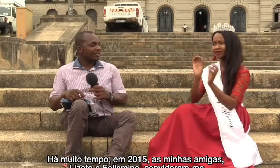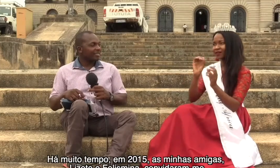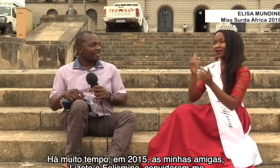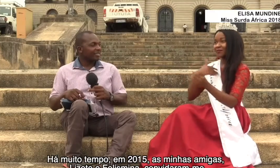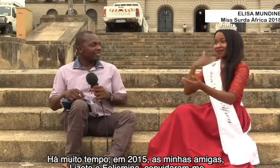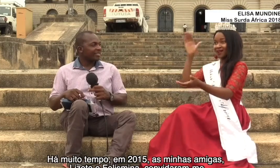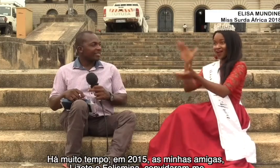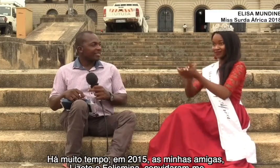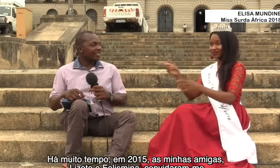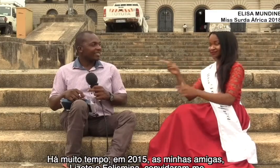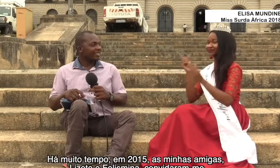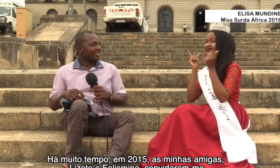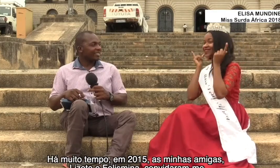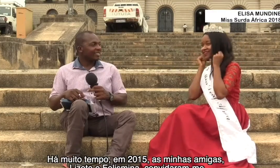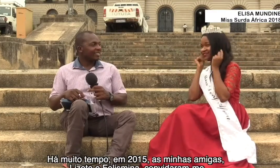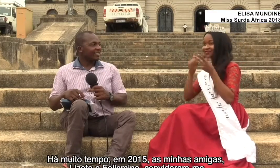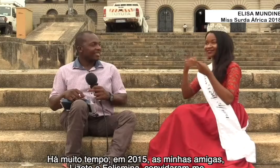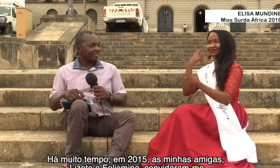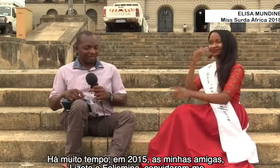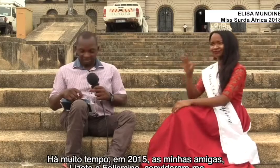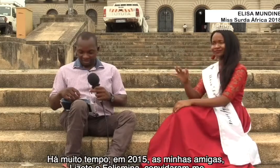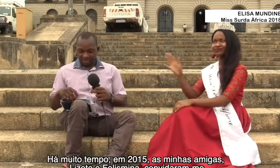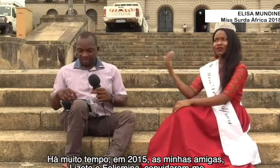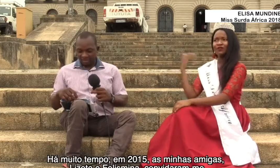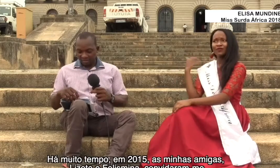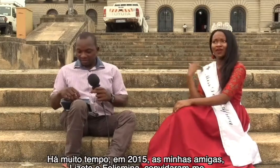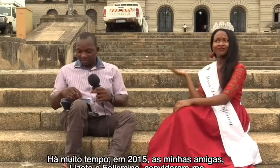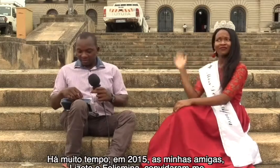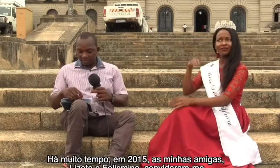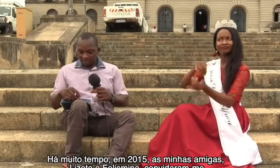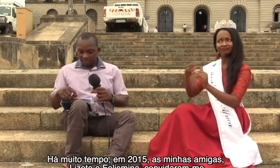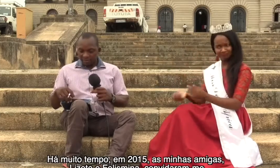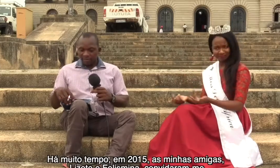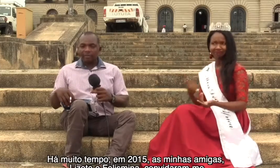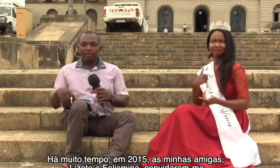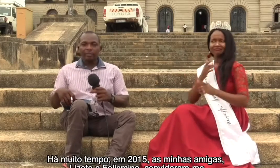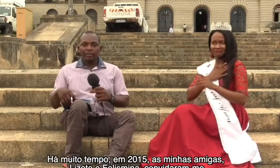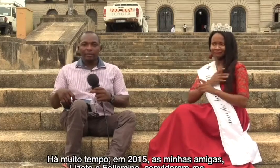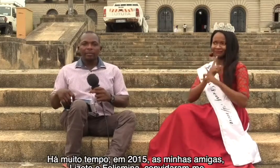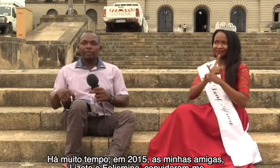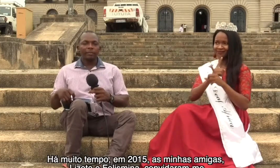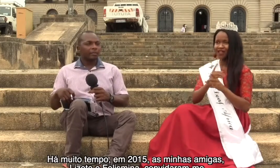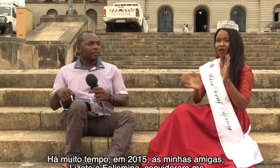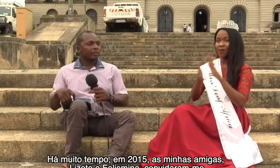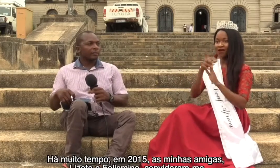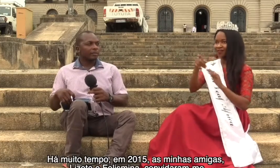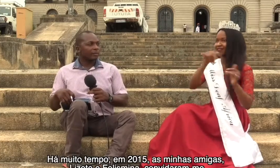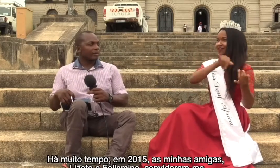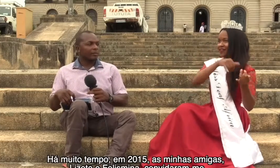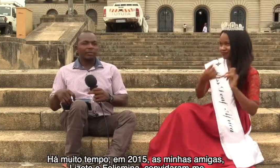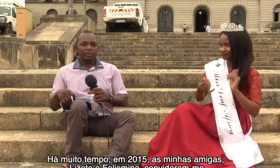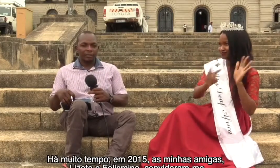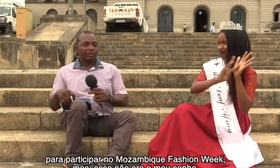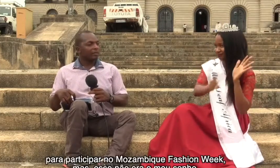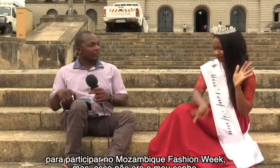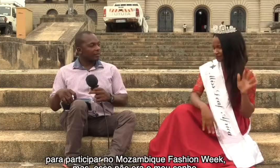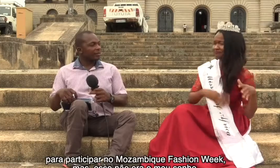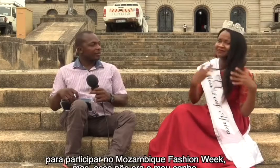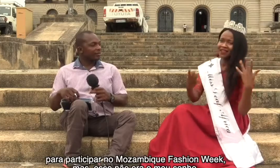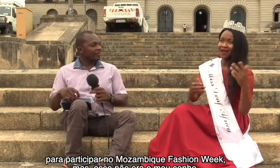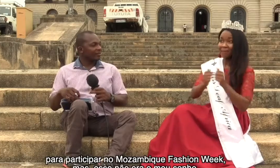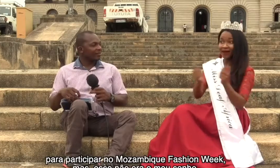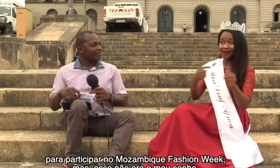Há muito tempo, em 2015, as minhas amigas Lisete e Felizmina convidaram-me para participar